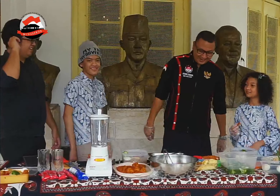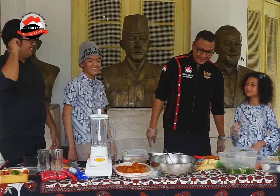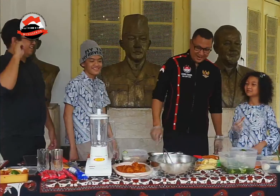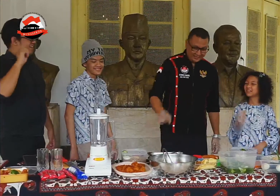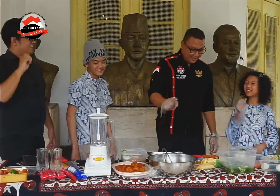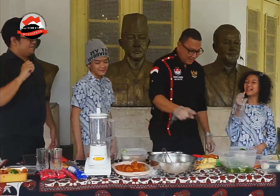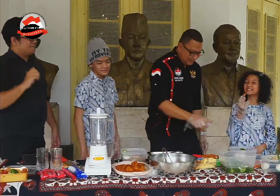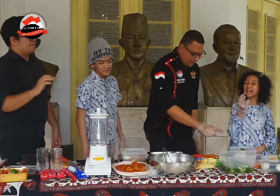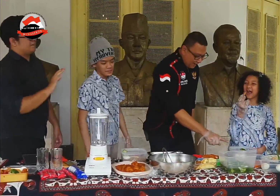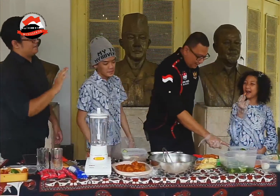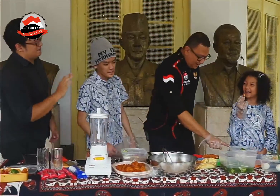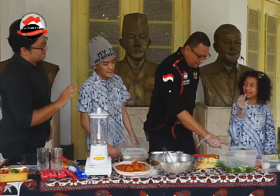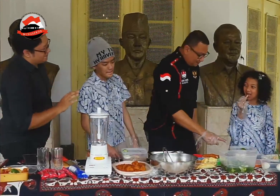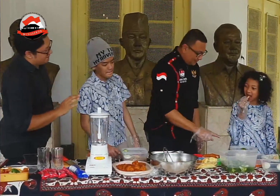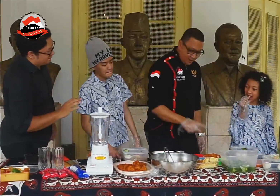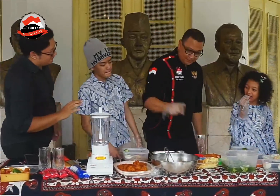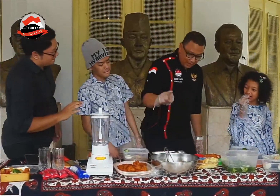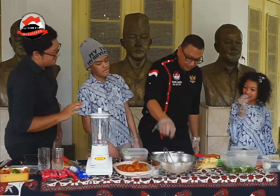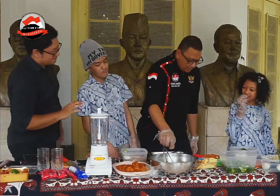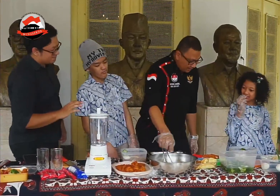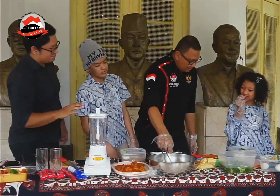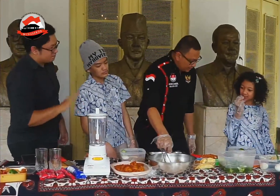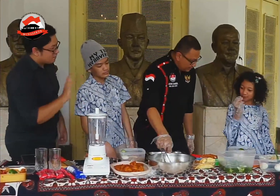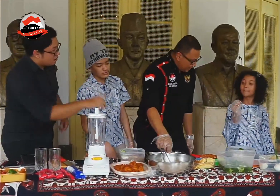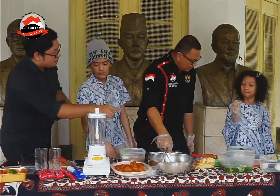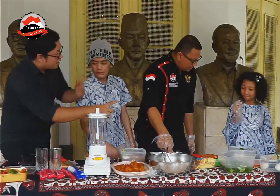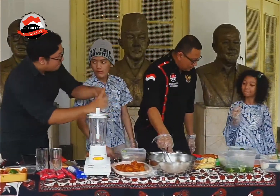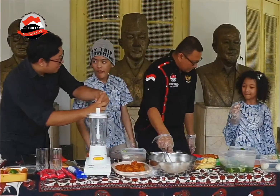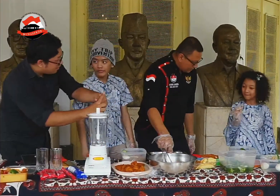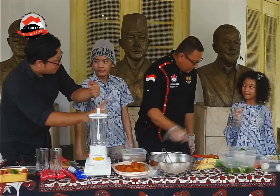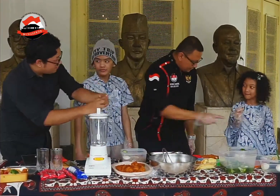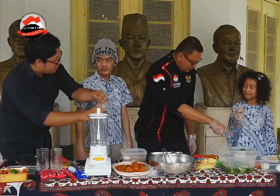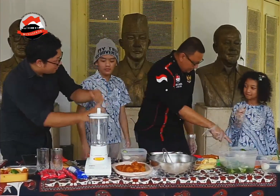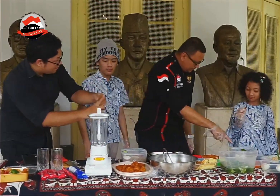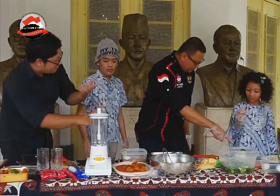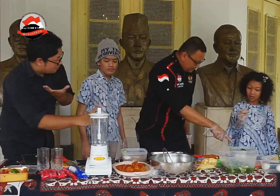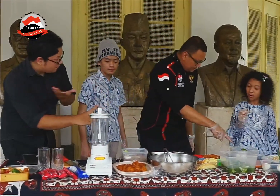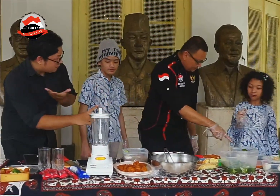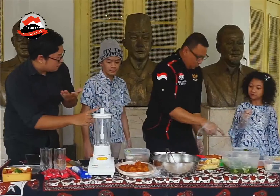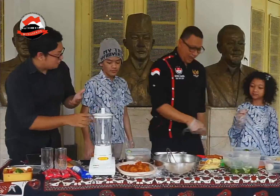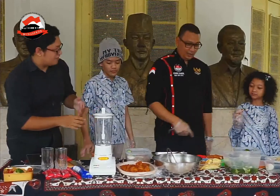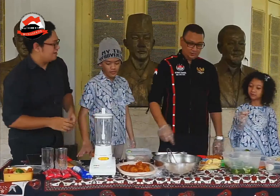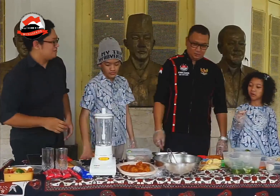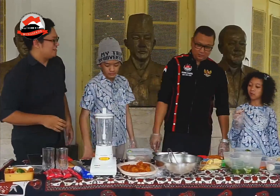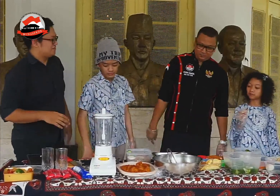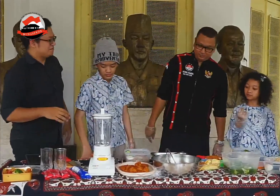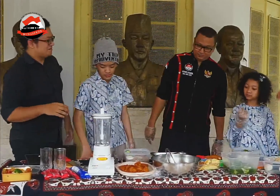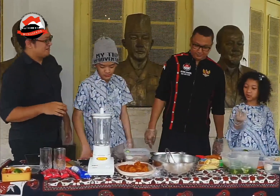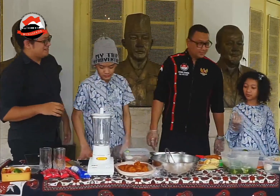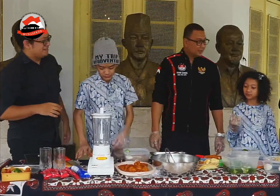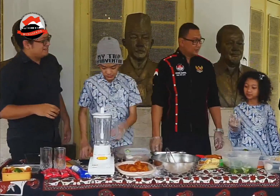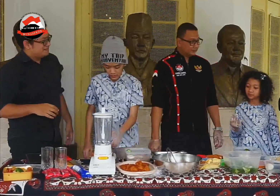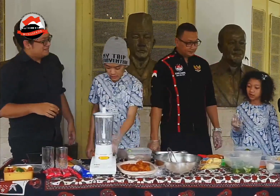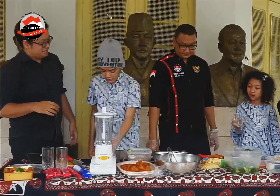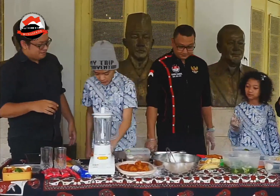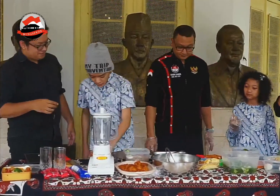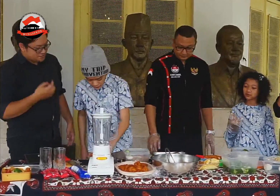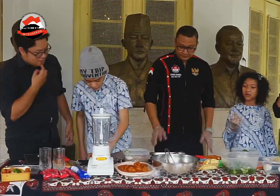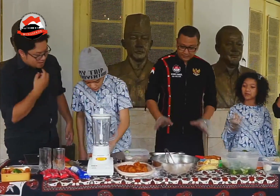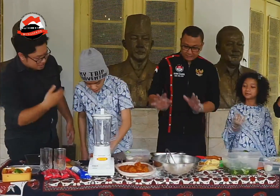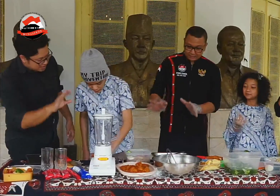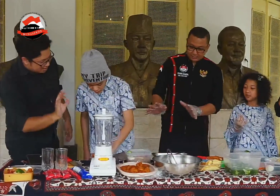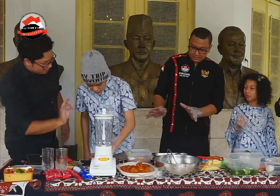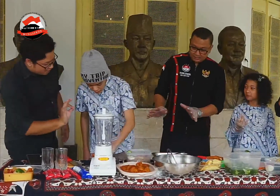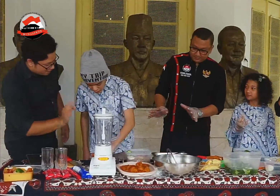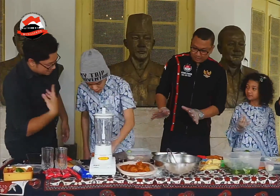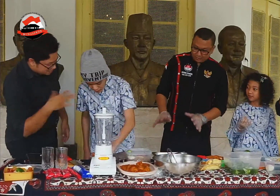Enak. Nah, nanti Nada makan ya. Nada mau nambahin lagi nggak? Mau tambah lagi sini? Udah, cukup. Coba udah selesai belum?